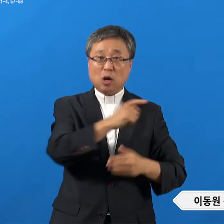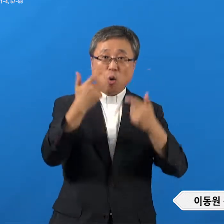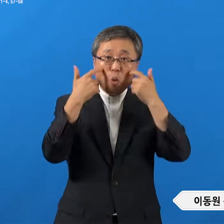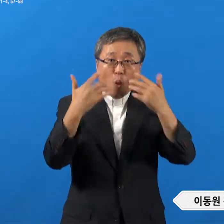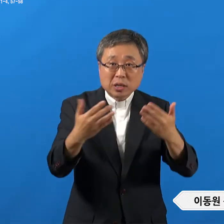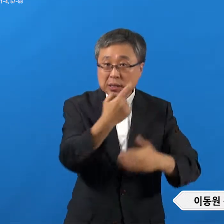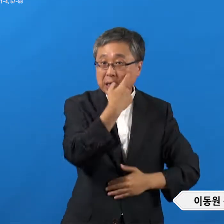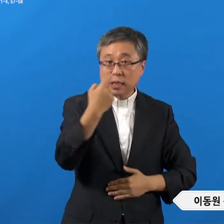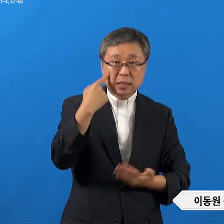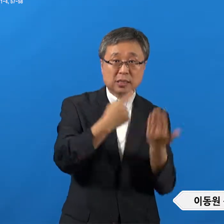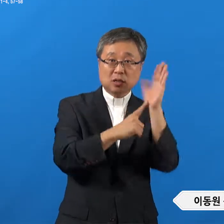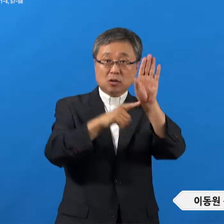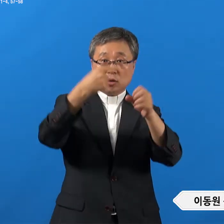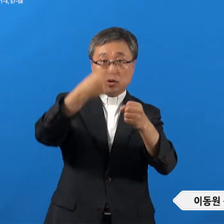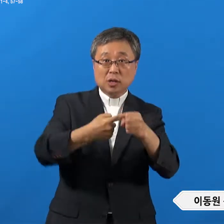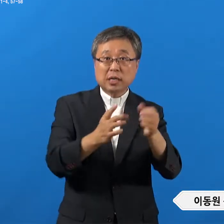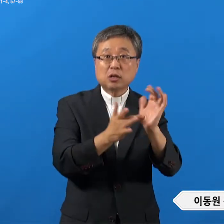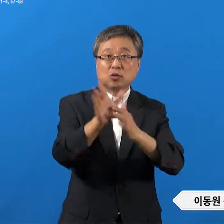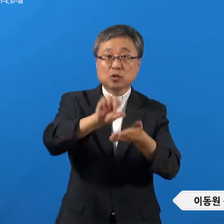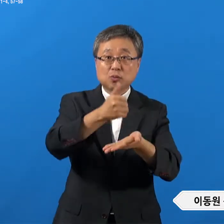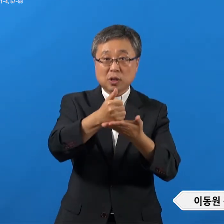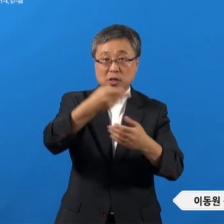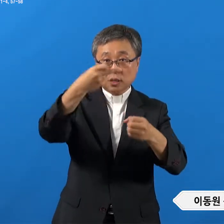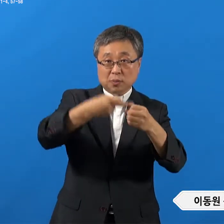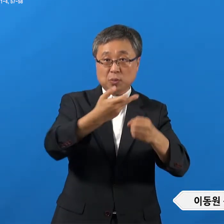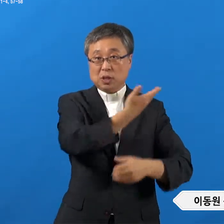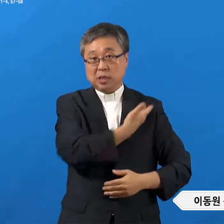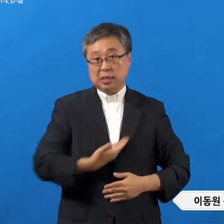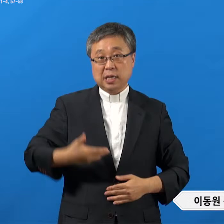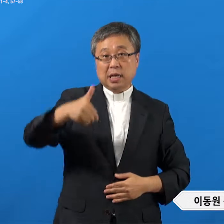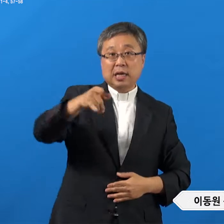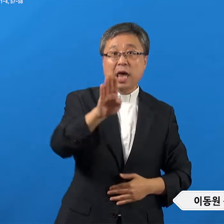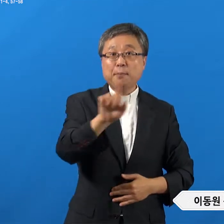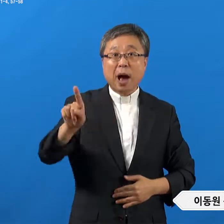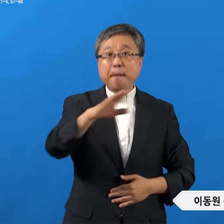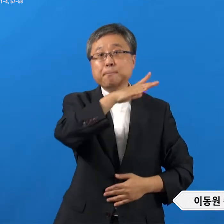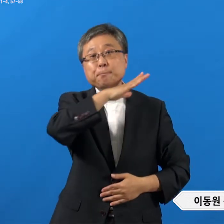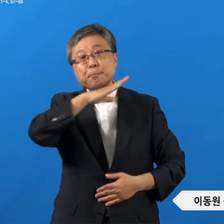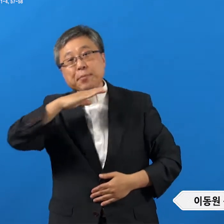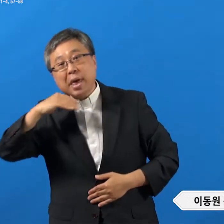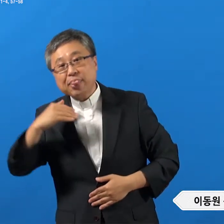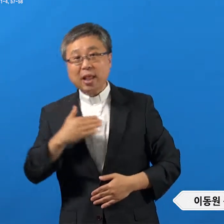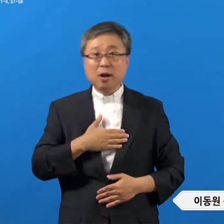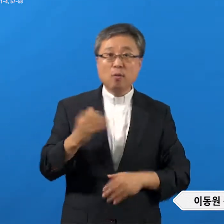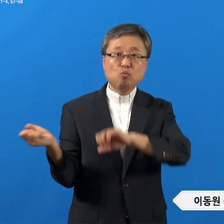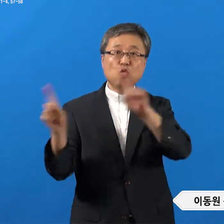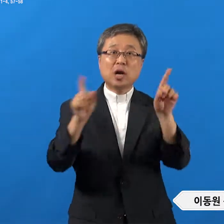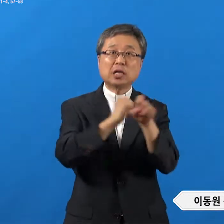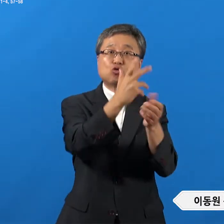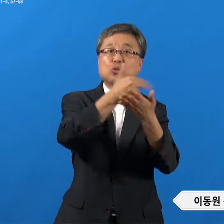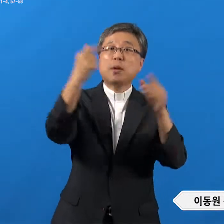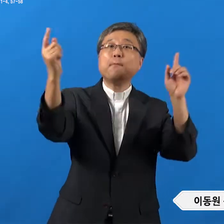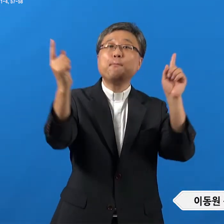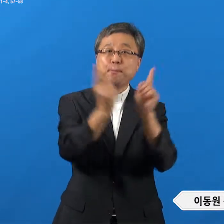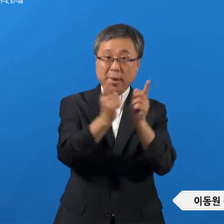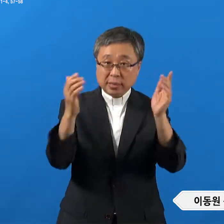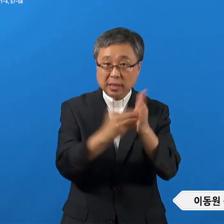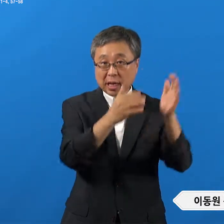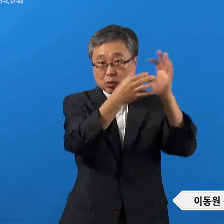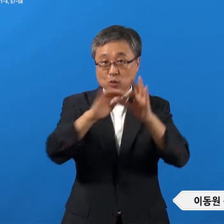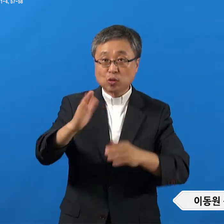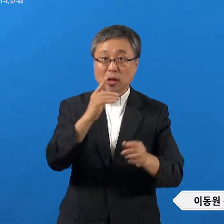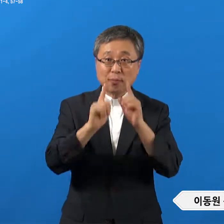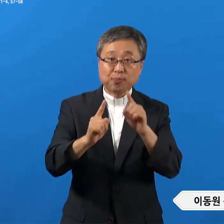첫 번째 증거로 예수님의 수제자 게바가, 베드로가 부활하신 주님을 만났다는 것입니다. 이어지는